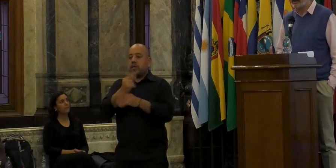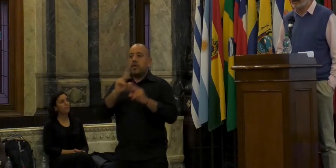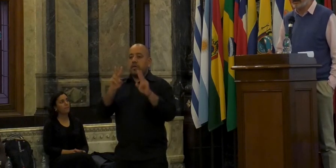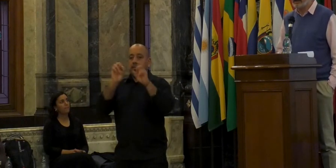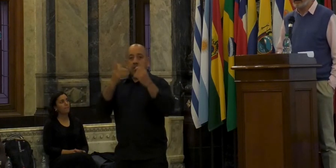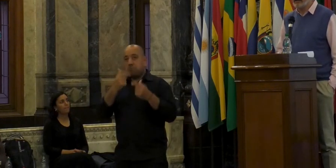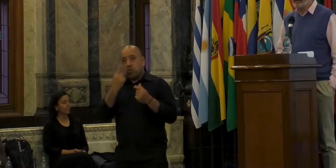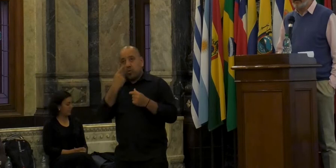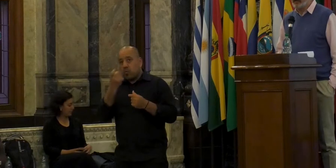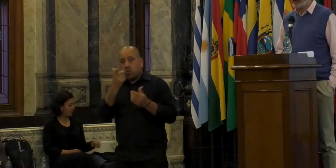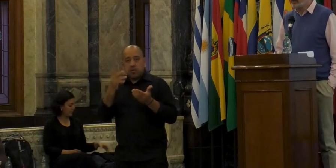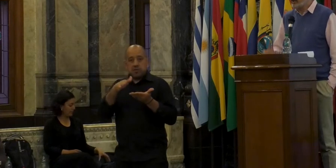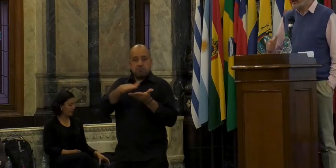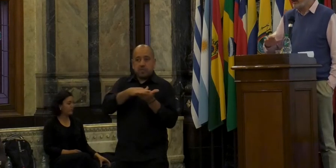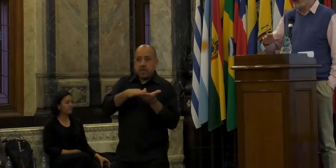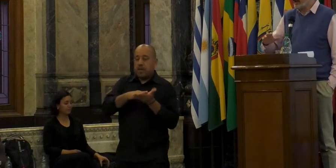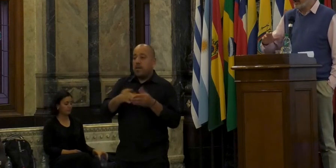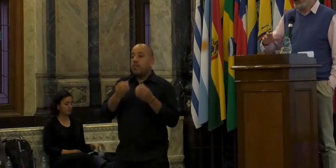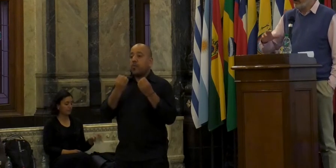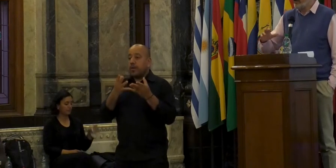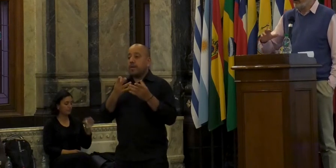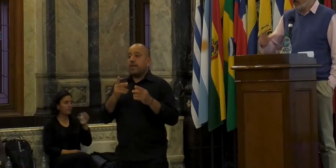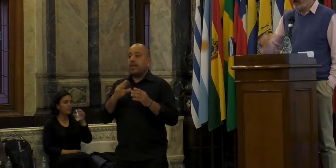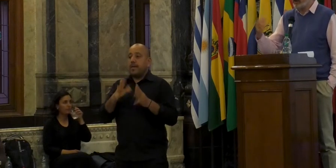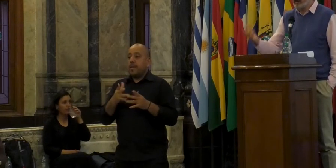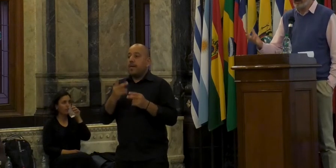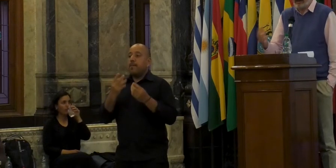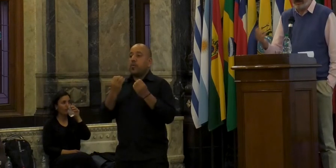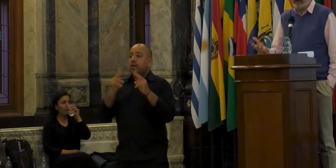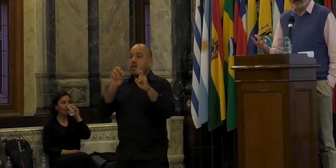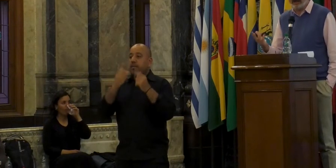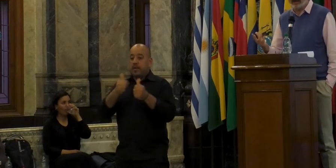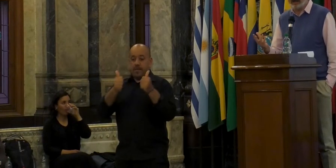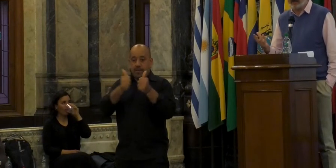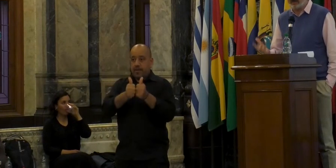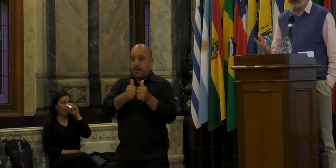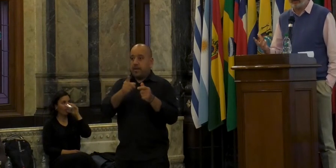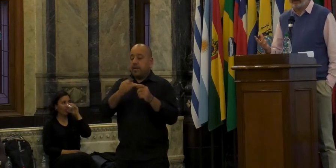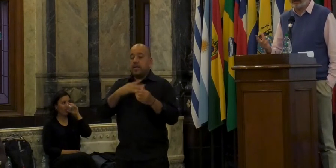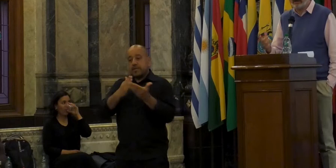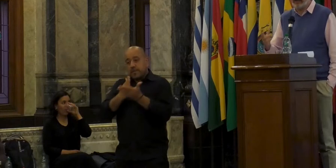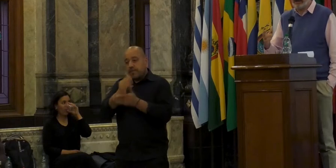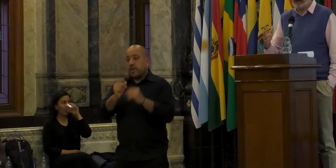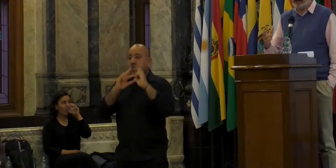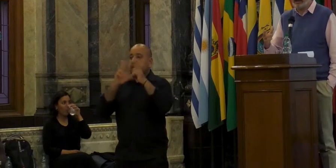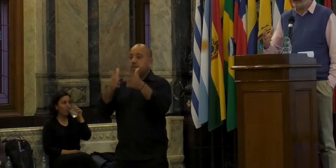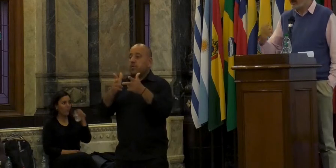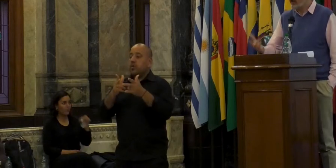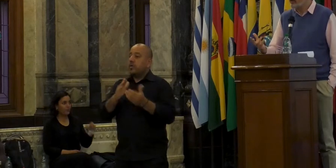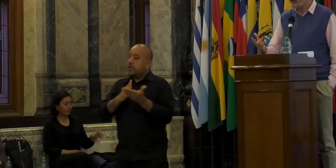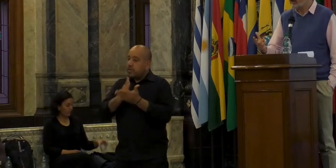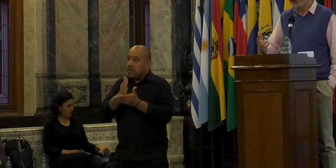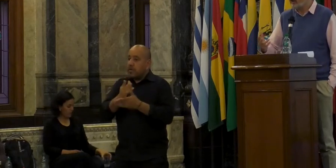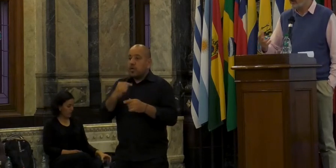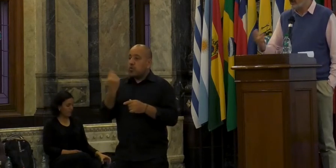vida cotidiana. ¿Por qué? Porque la pareja público-privado, que siempre la enunciamos así, siempre ha dado